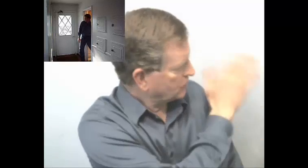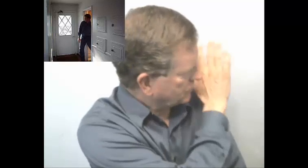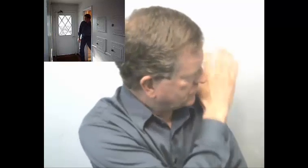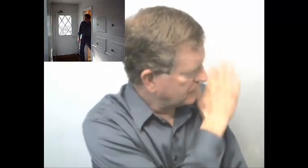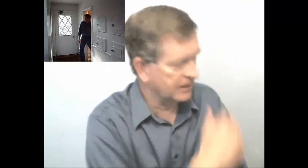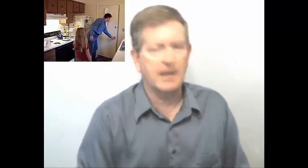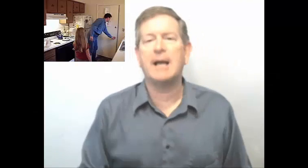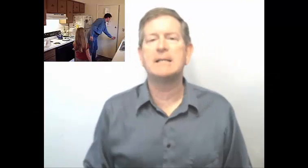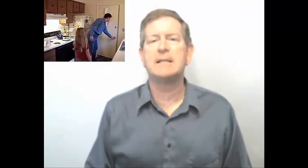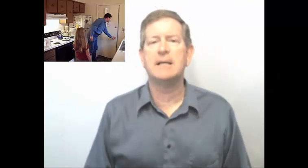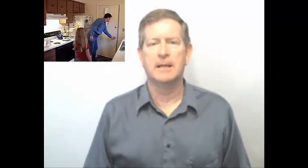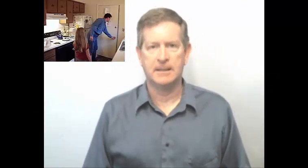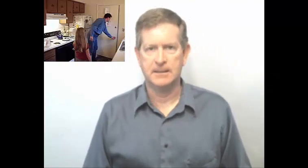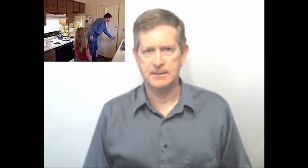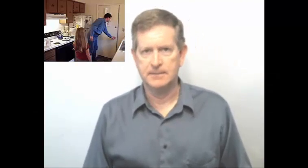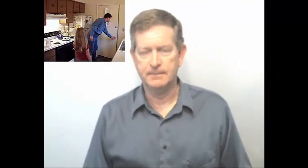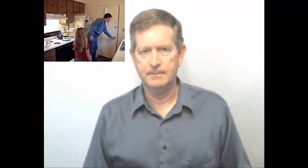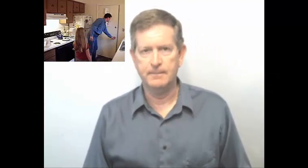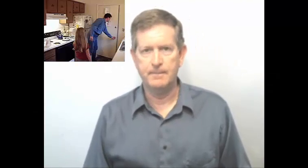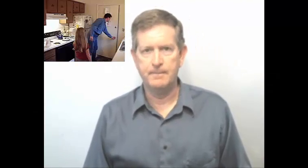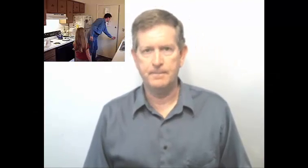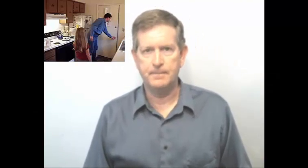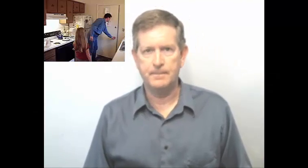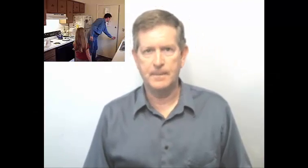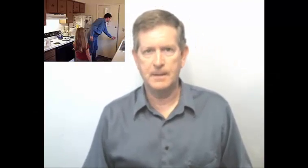Voilà, sortir, rester.